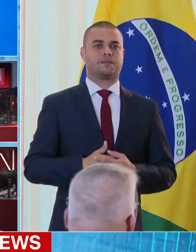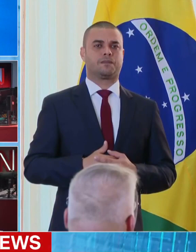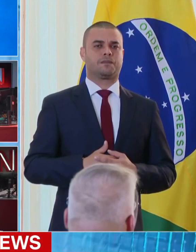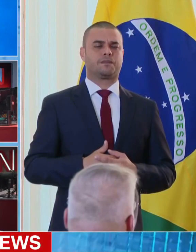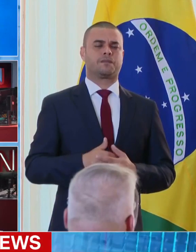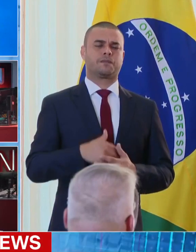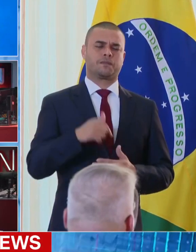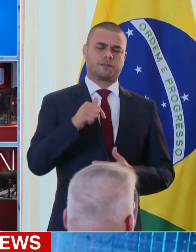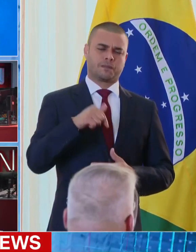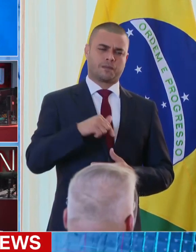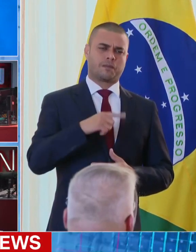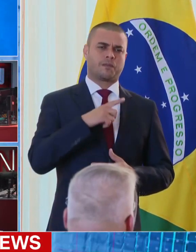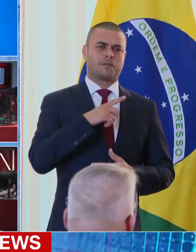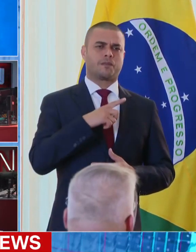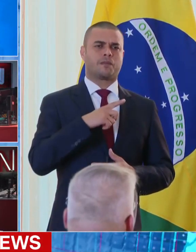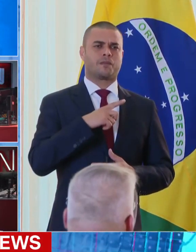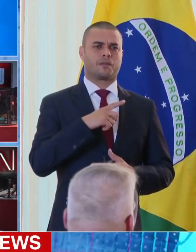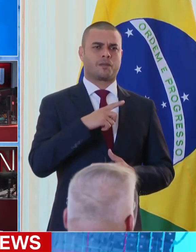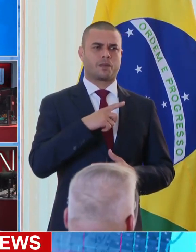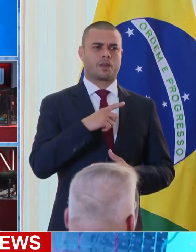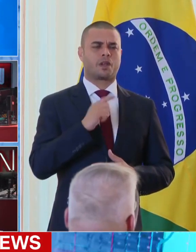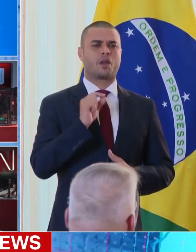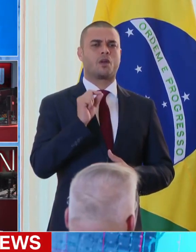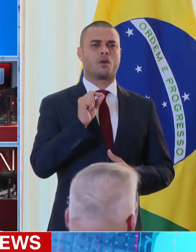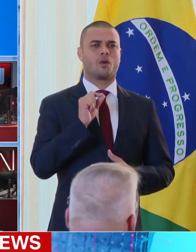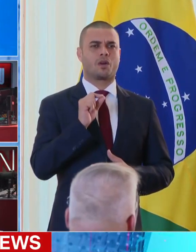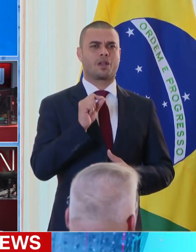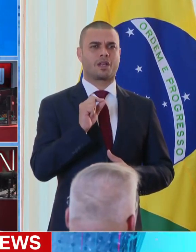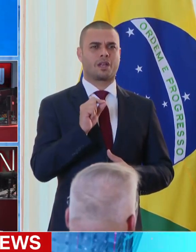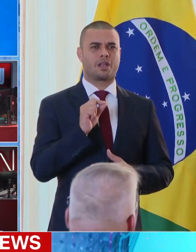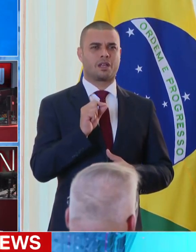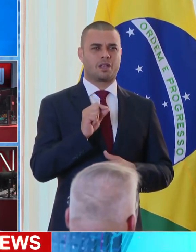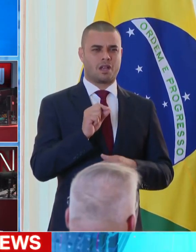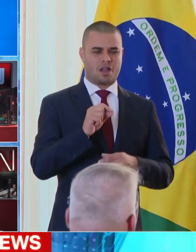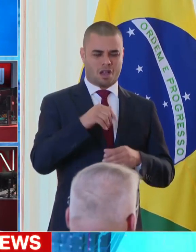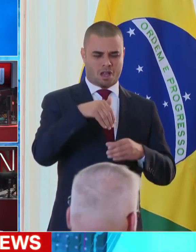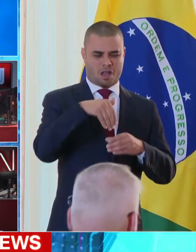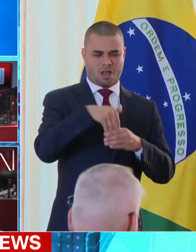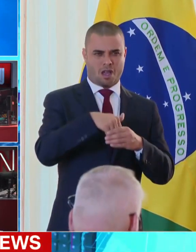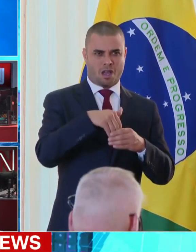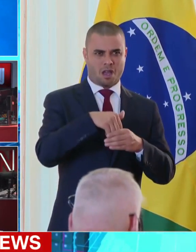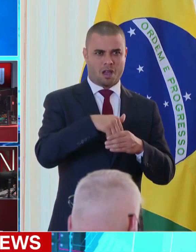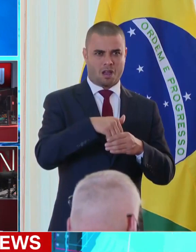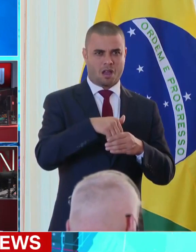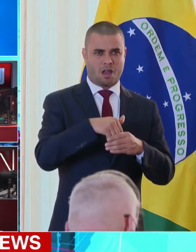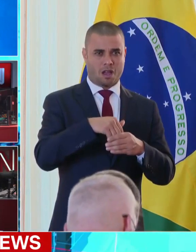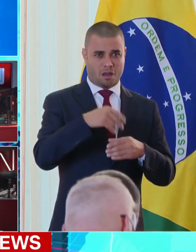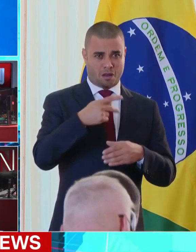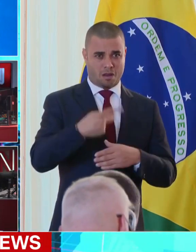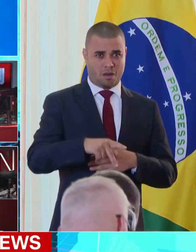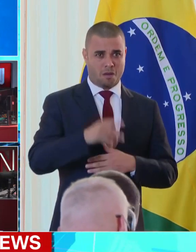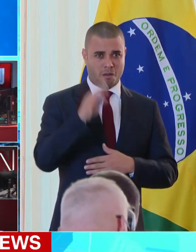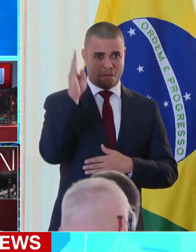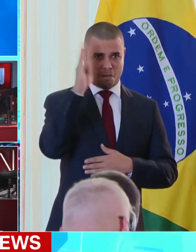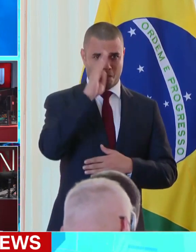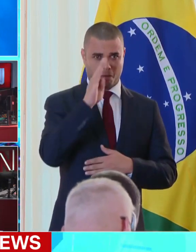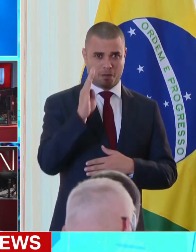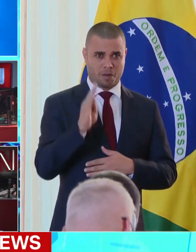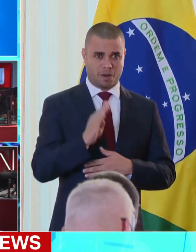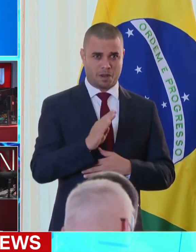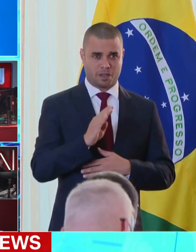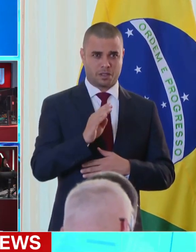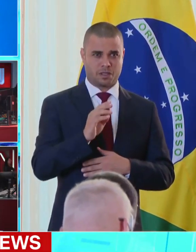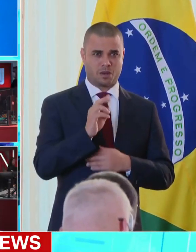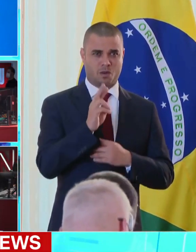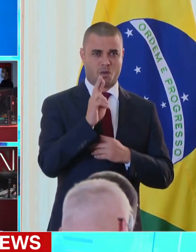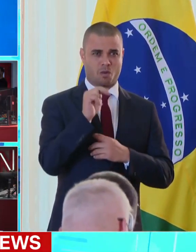ajudando importante a gente ressaltar aqui é que é a bom a Renata destacou uma das vezes uma